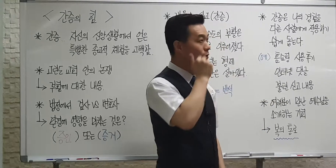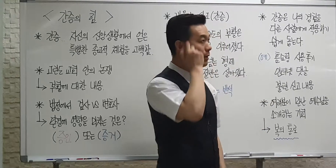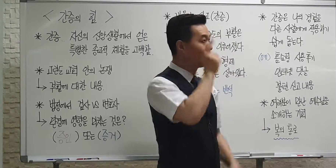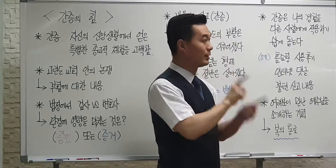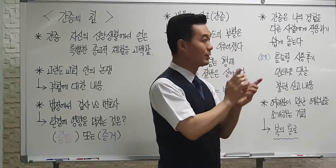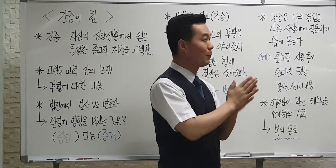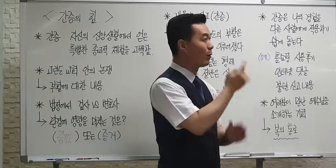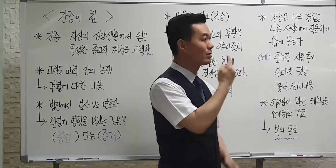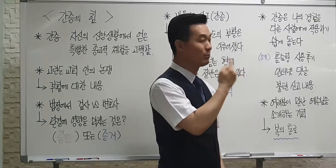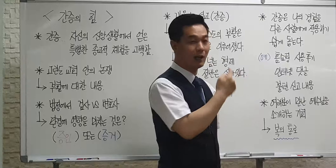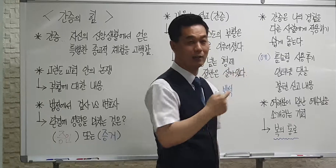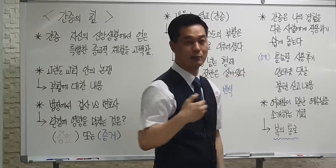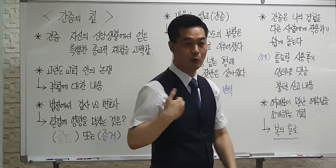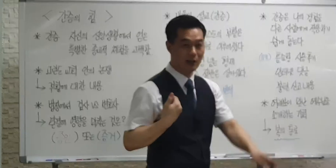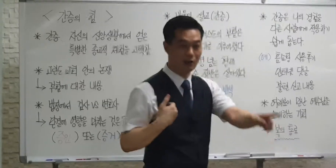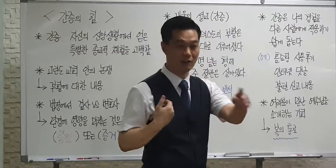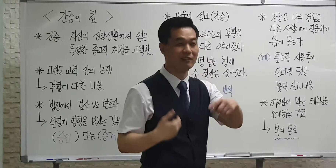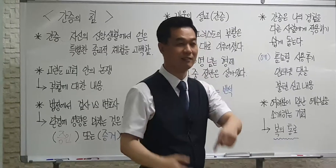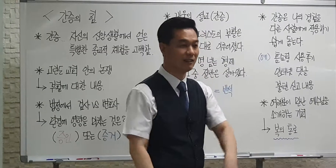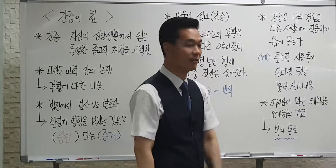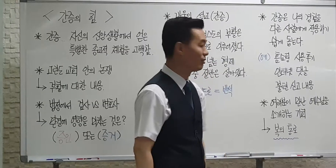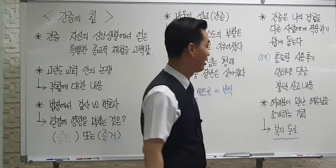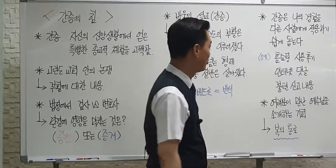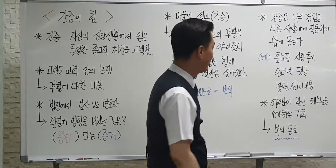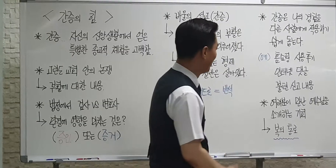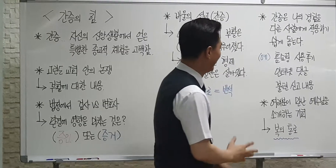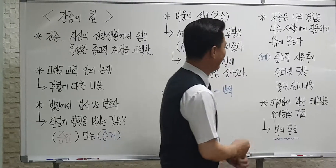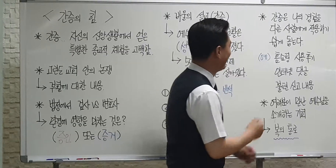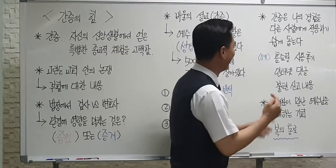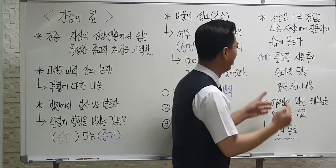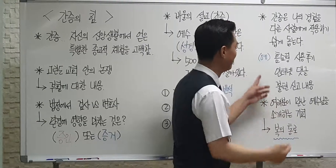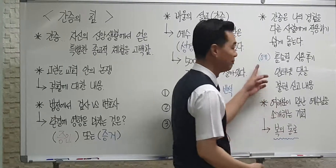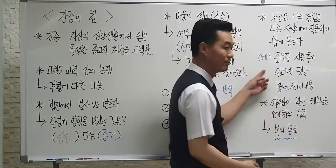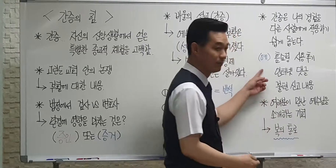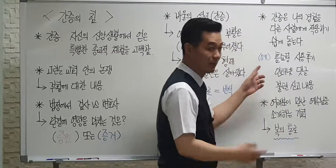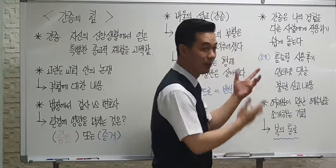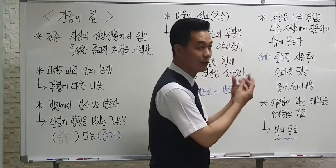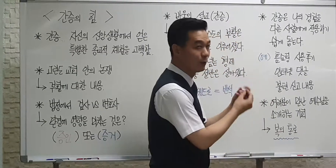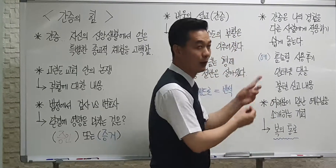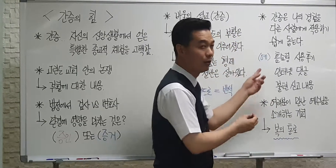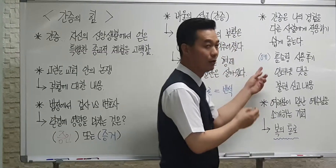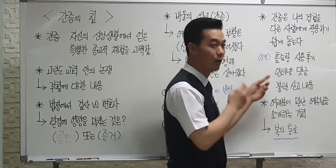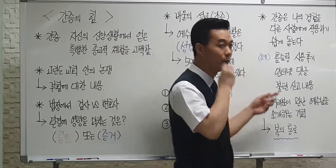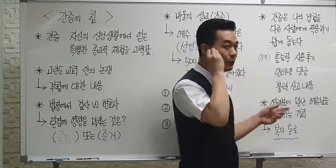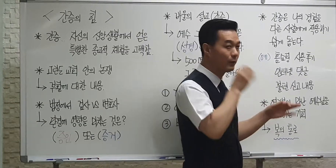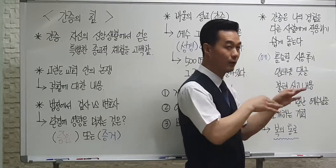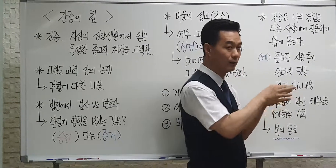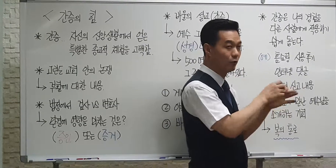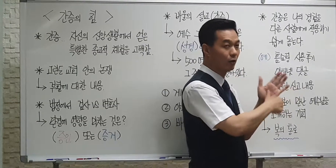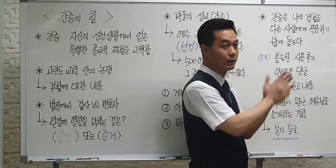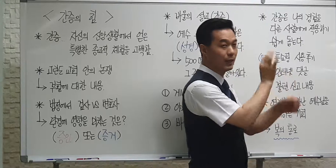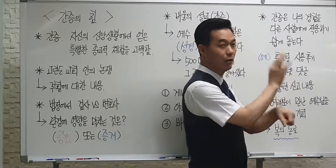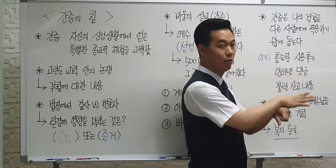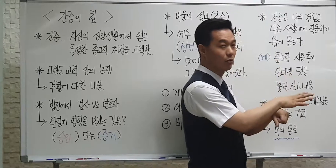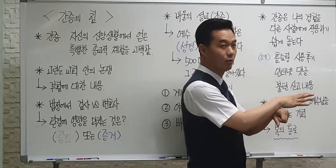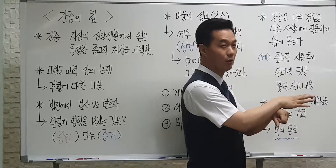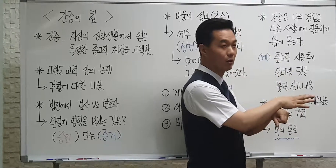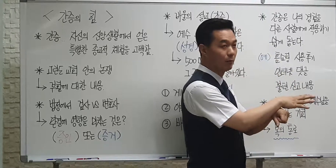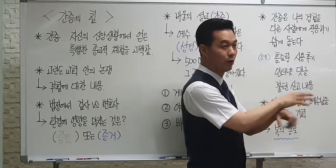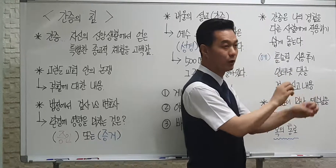모목사님한테 직접 배웠습니다 이럴지 몰라요. 네, 그럴 때가 언제 오겠죠? 예를 들어봐요. 홈쇼핑 물건을 사요. 근데 거기에